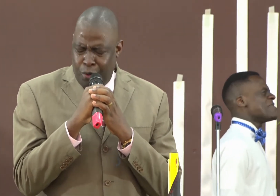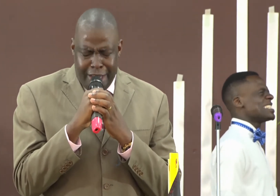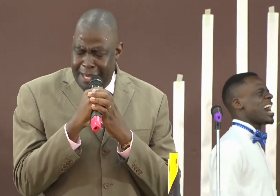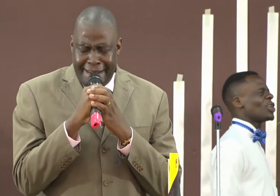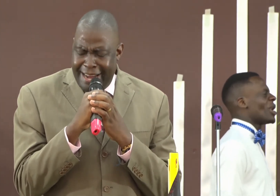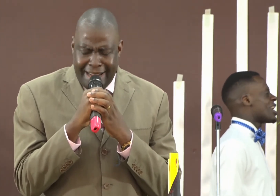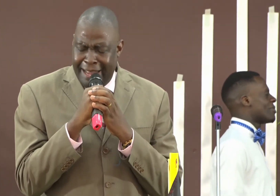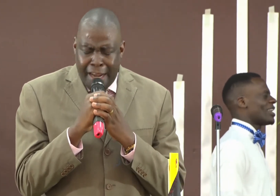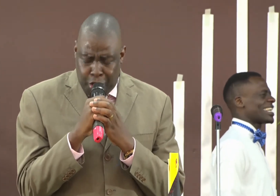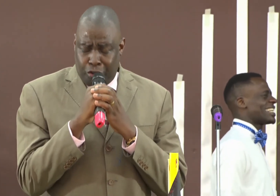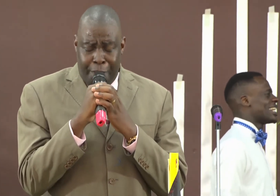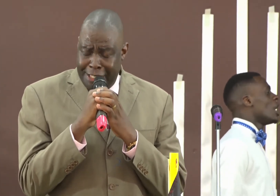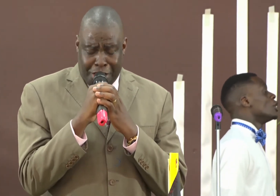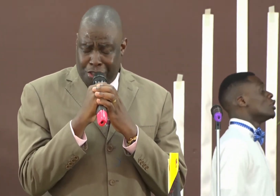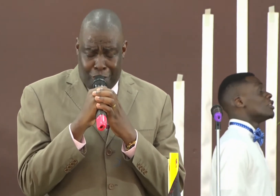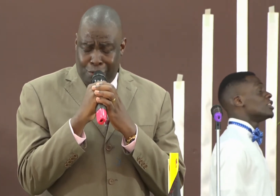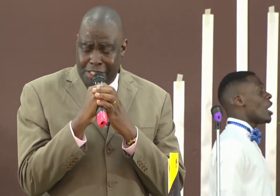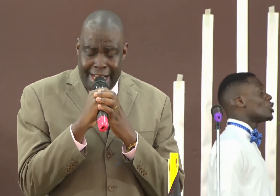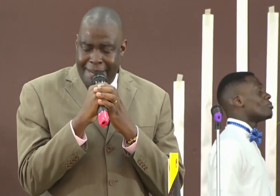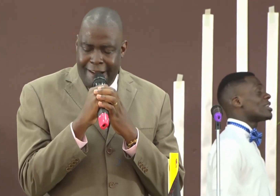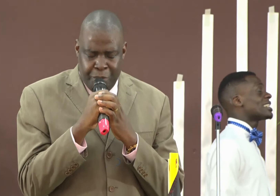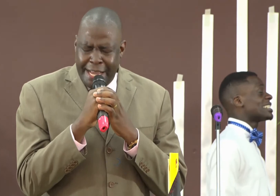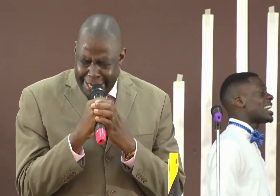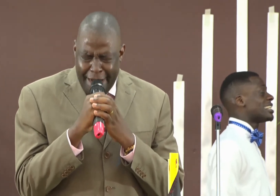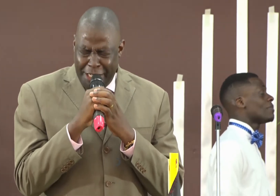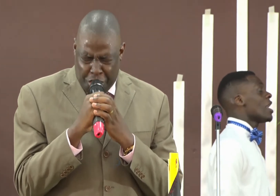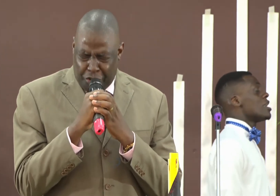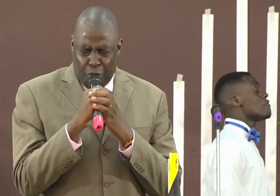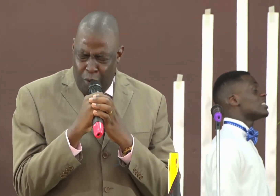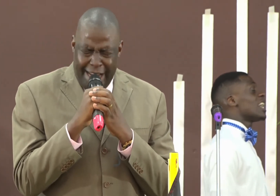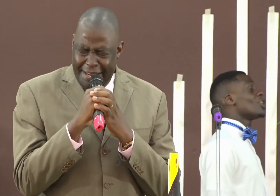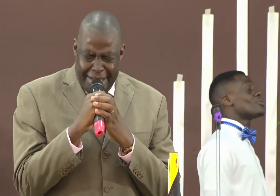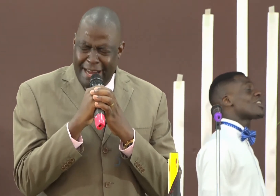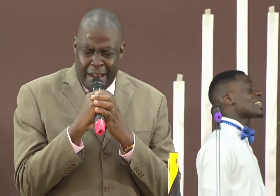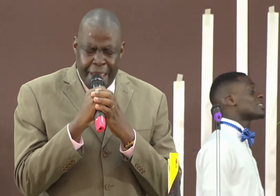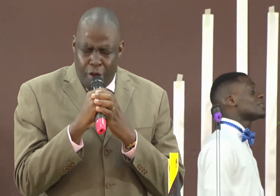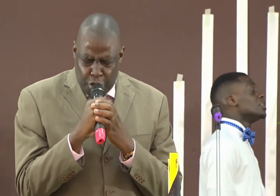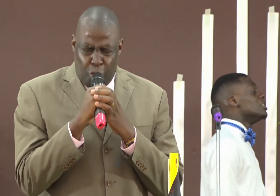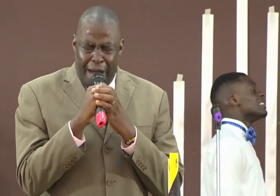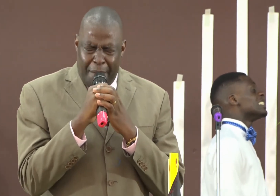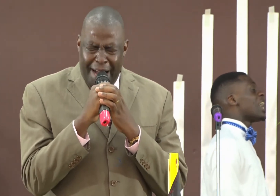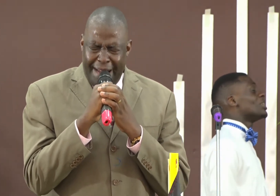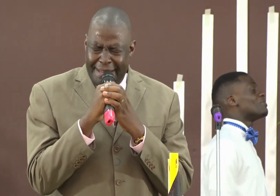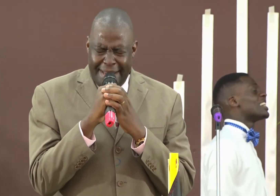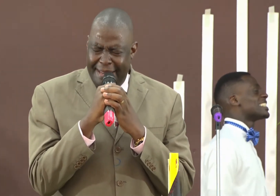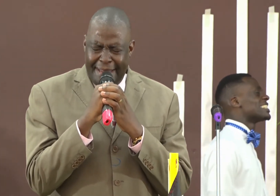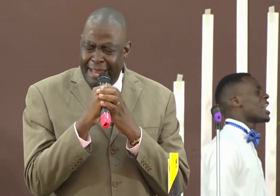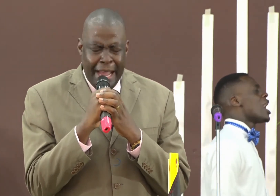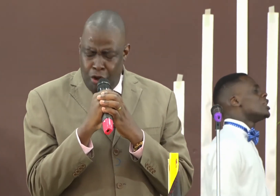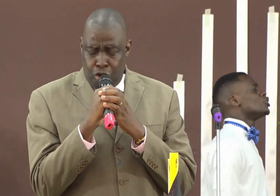obusobozo kuyemirida Otuweje soku saba Ngawe chetu kuwanina Otu wa